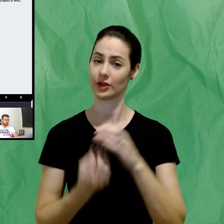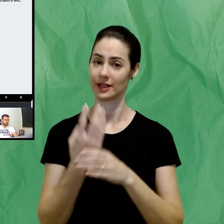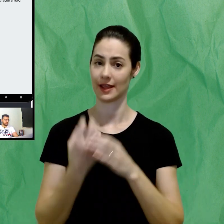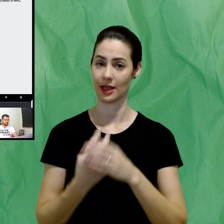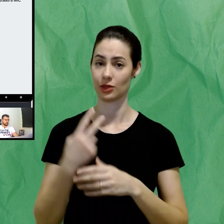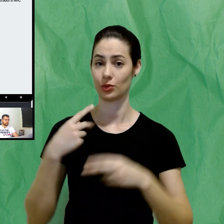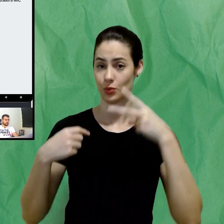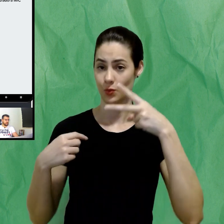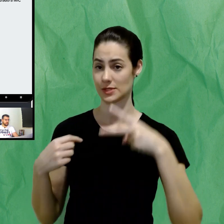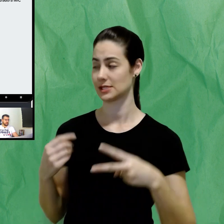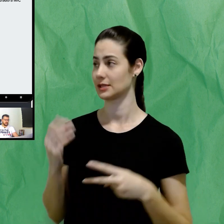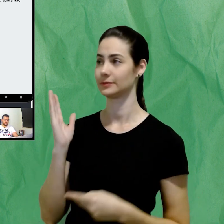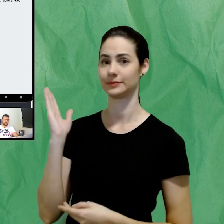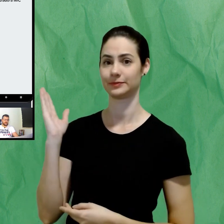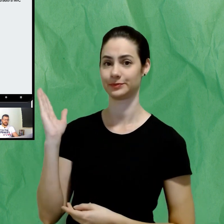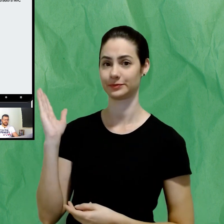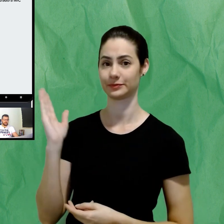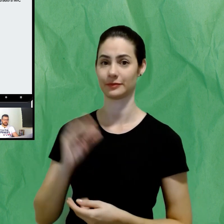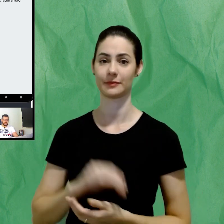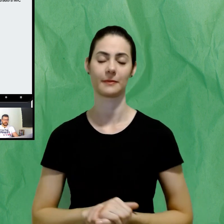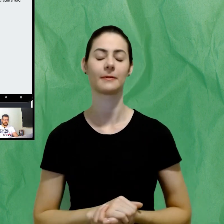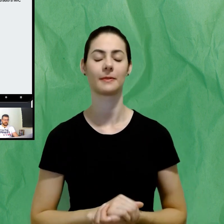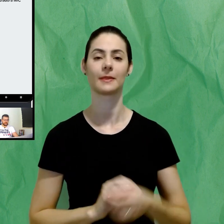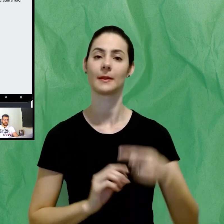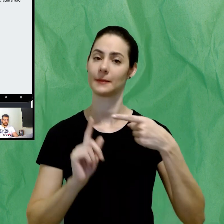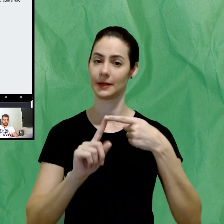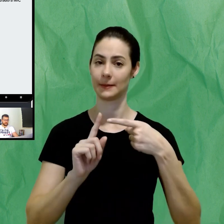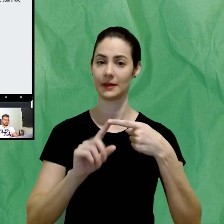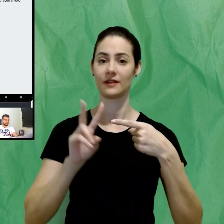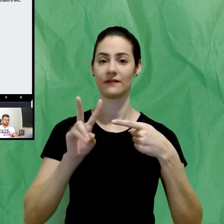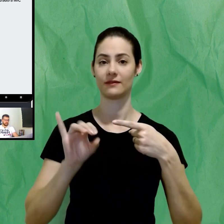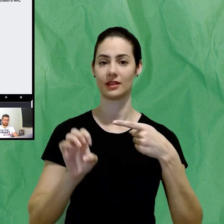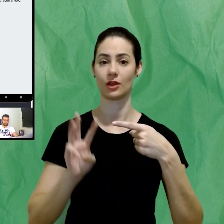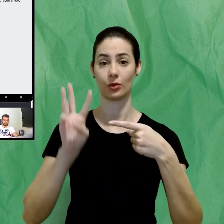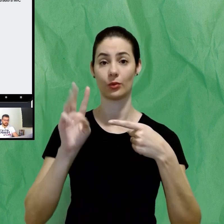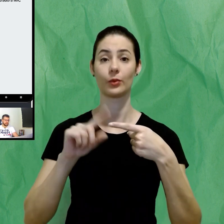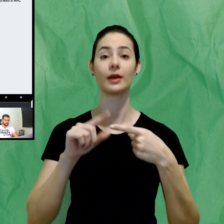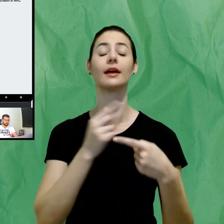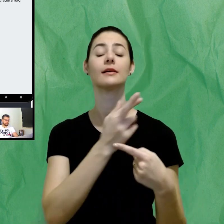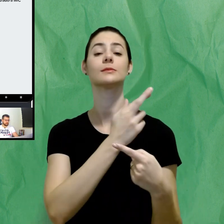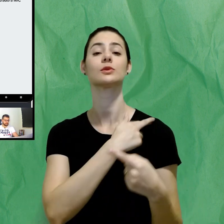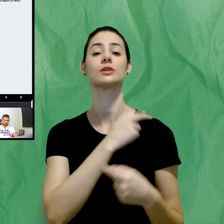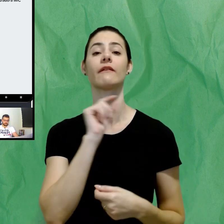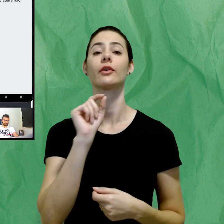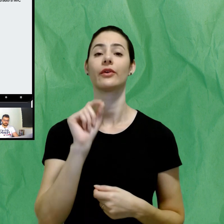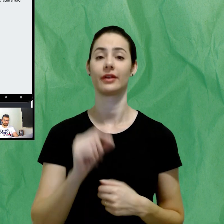duas views. A primeira view, ela será responsável por cuidar de quem?